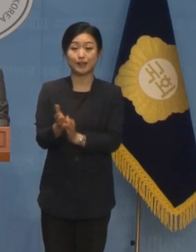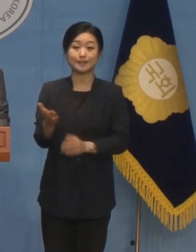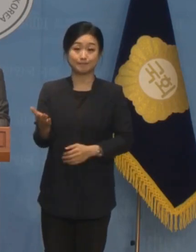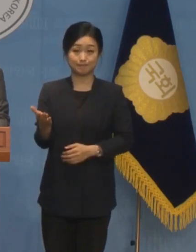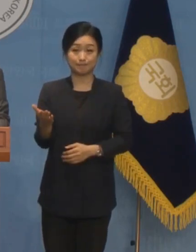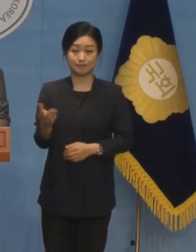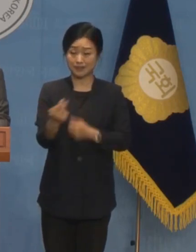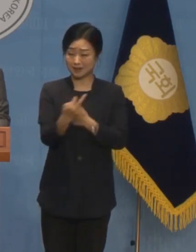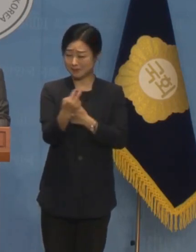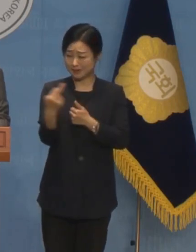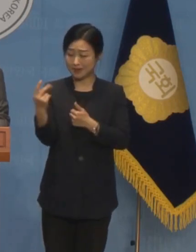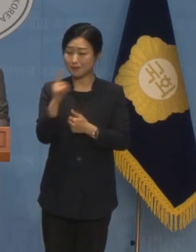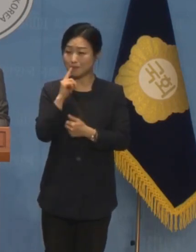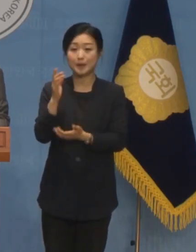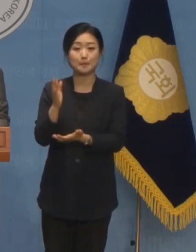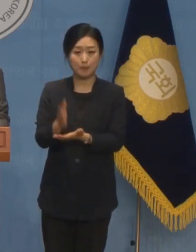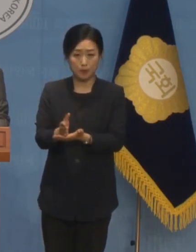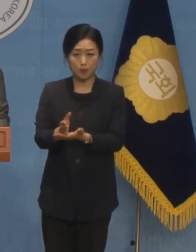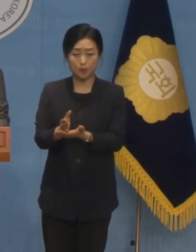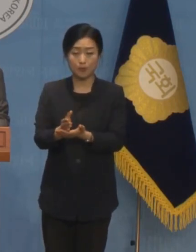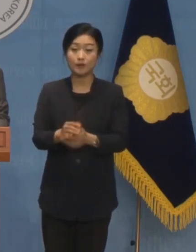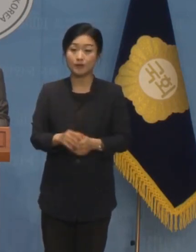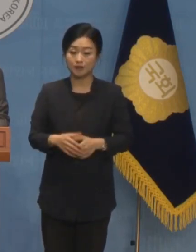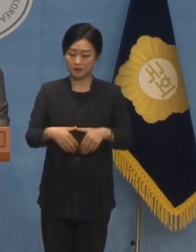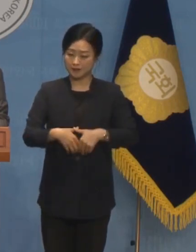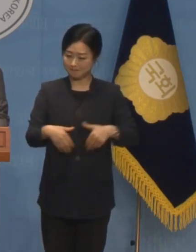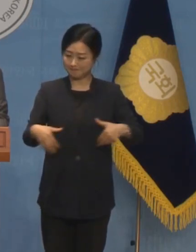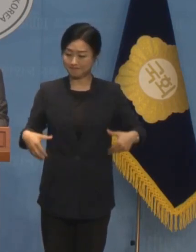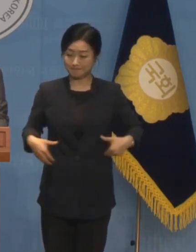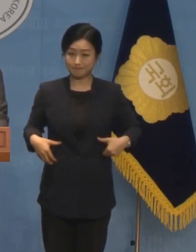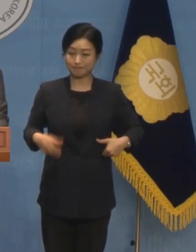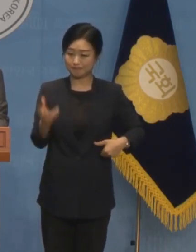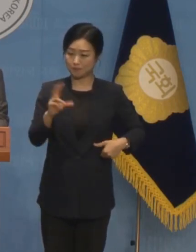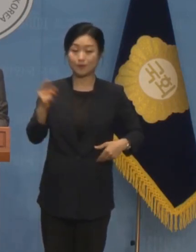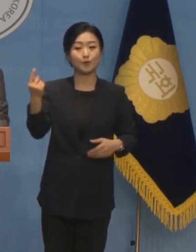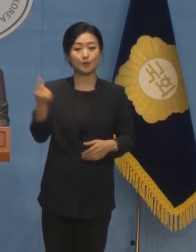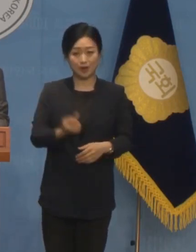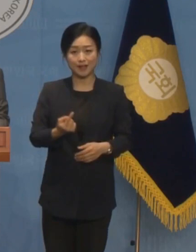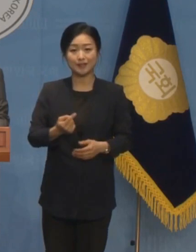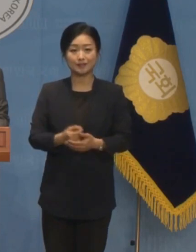더불어민주당은 흠집내기만 하지 말고 전향적인 자세로 돌아와서